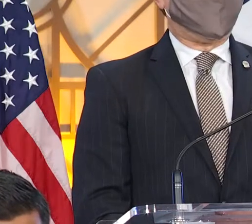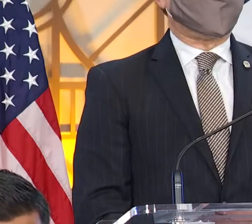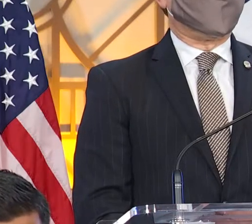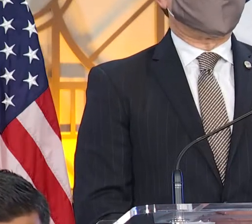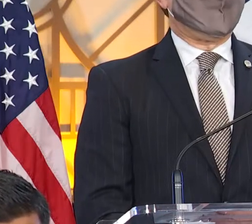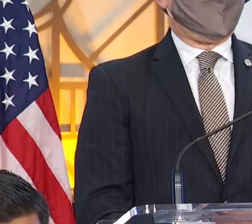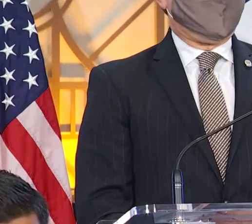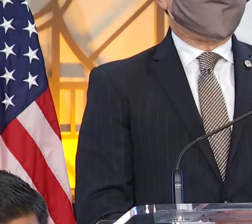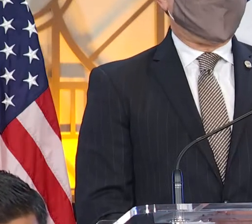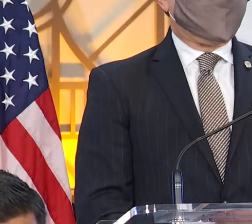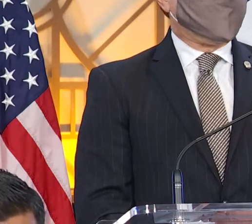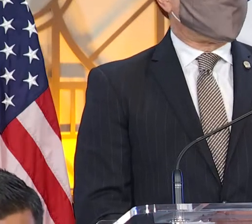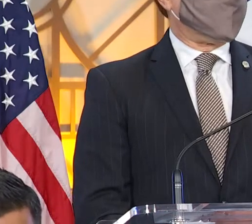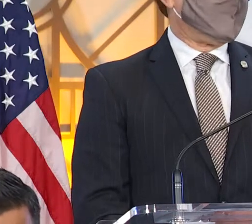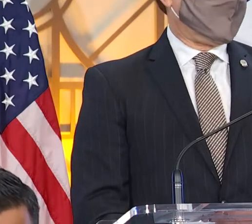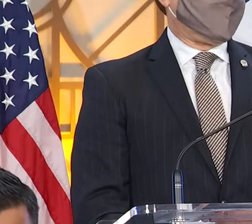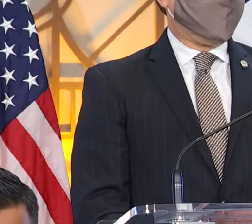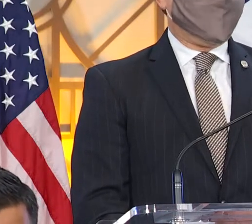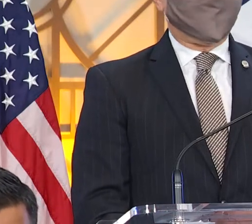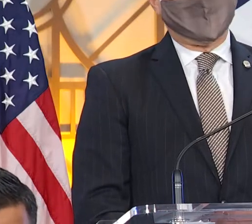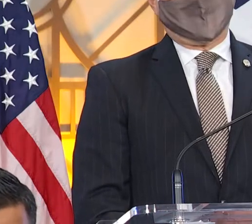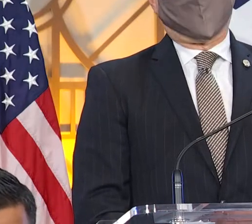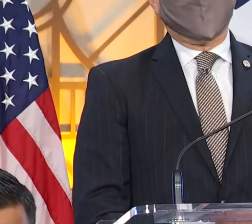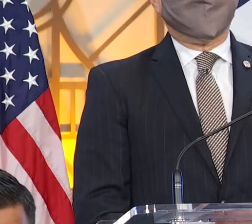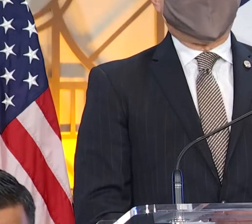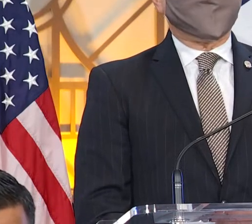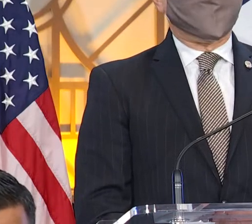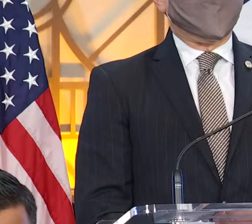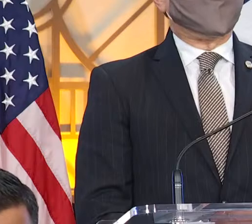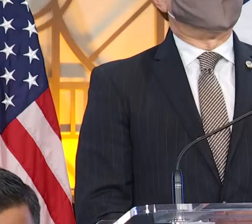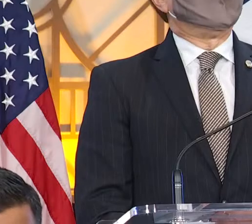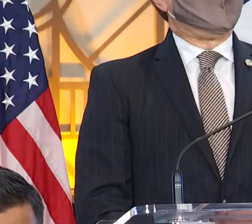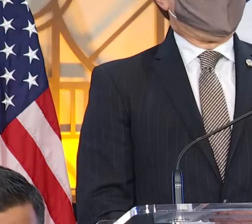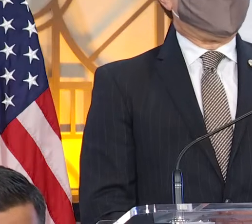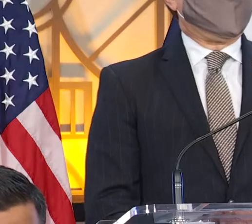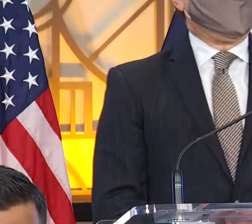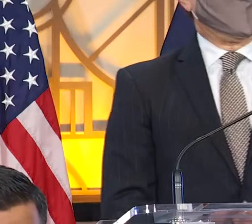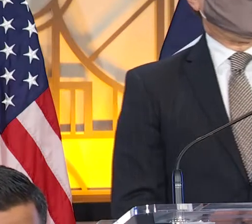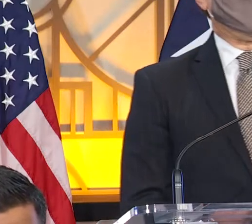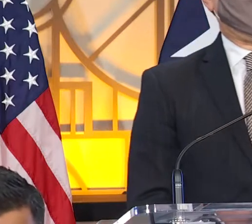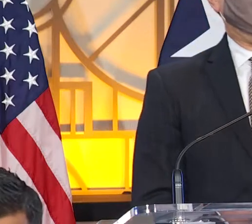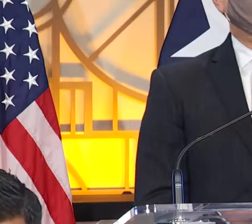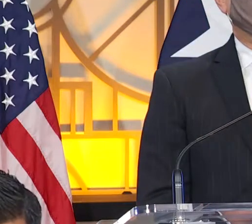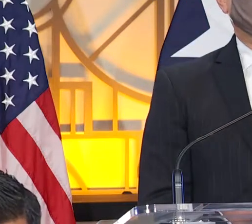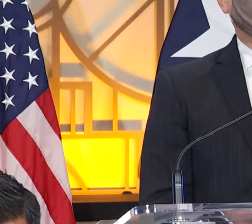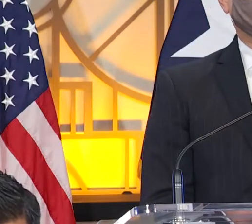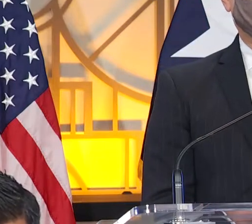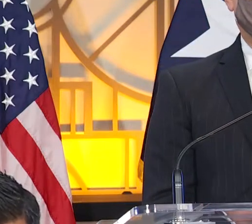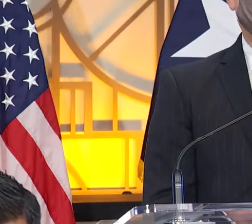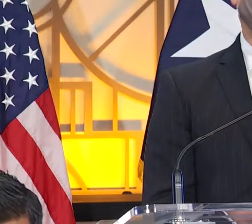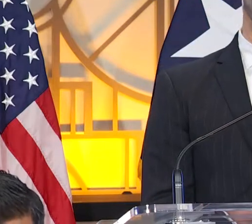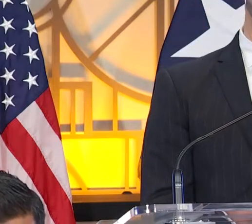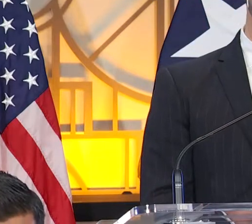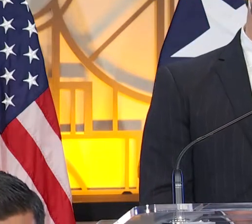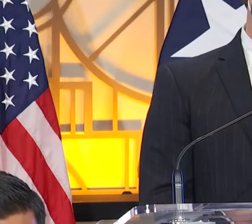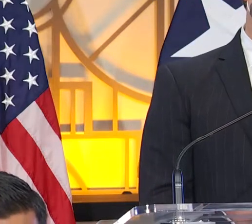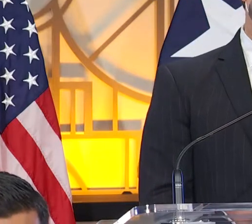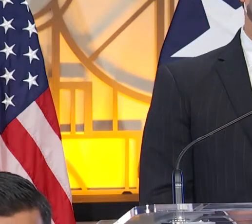hacer sus negocios en la ciudad de Houston, de nuevo con un impacto directo en la gente que vive en esta